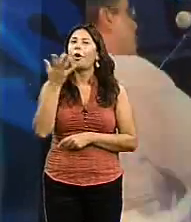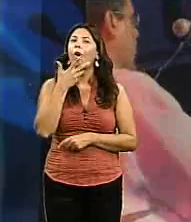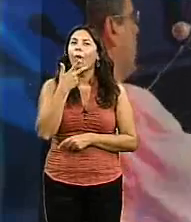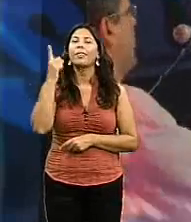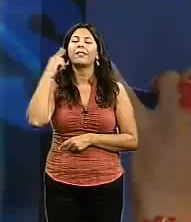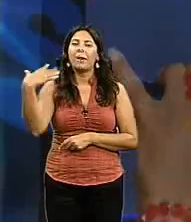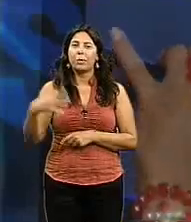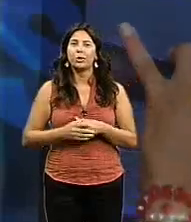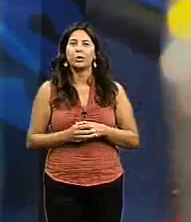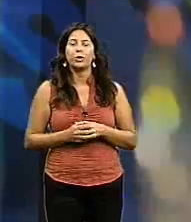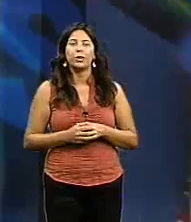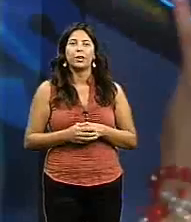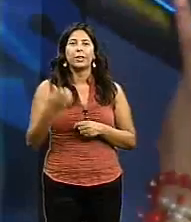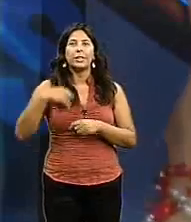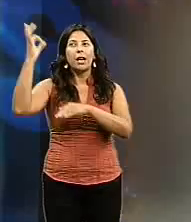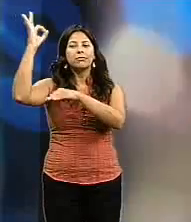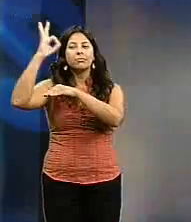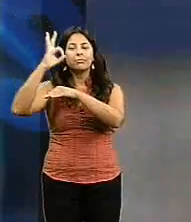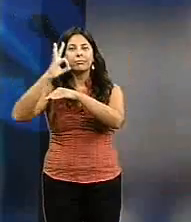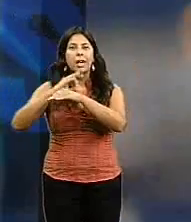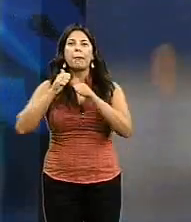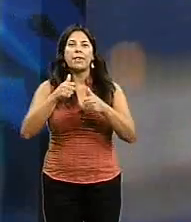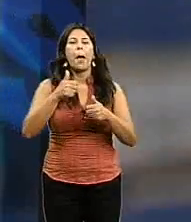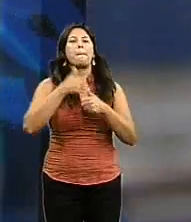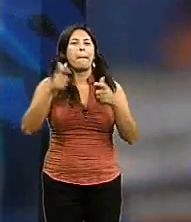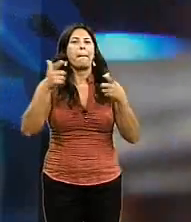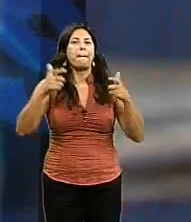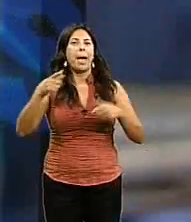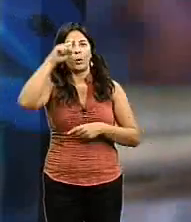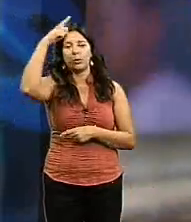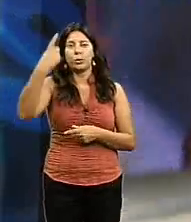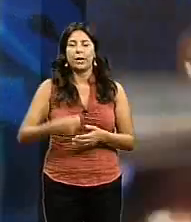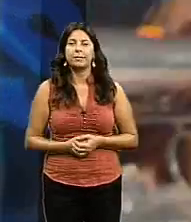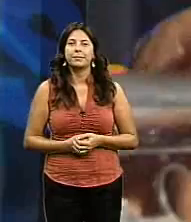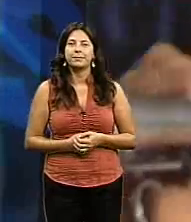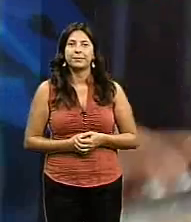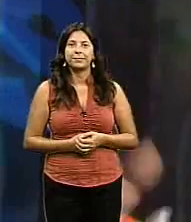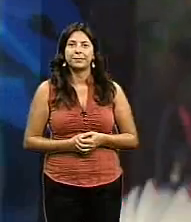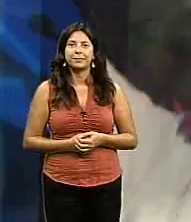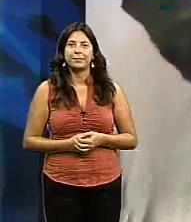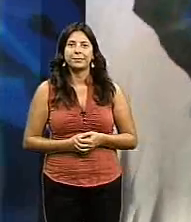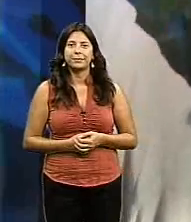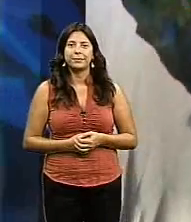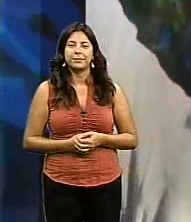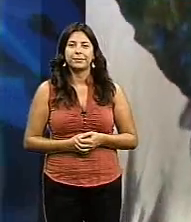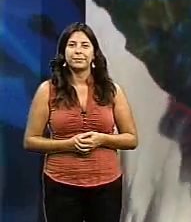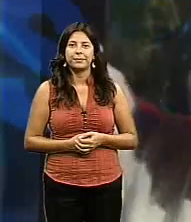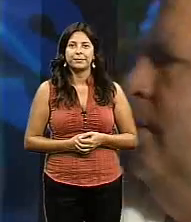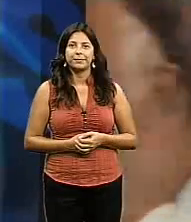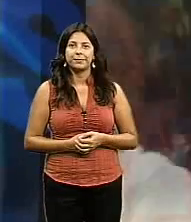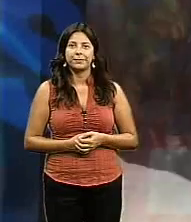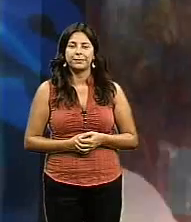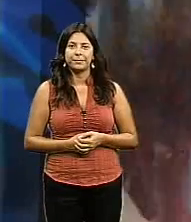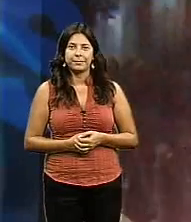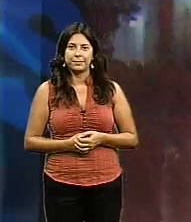congregados. Las puestas de sol ya iban calentando motores. ¡Qué manera de quererte, qué manera!